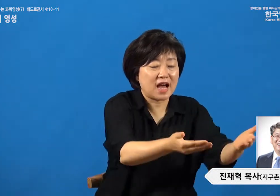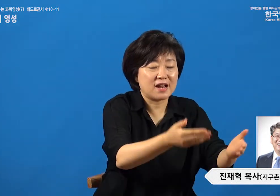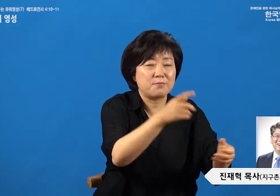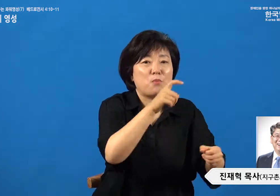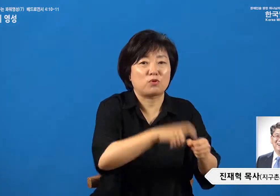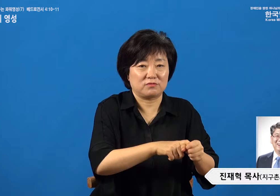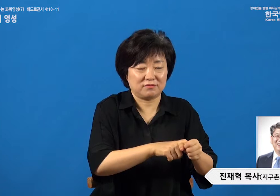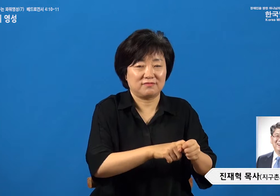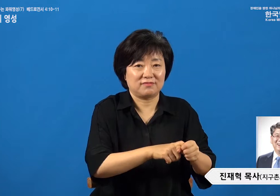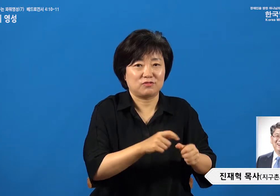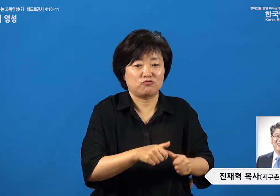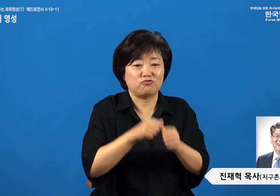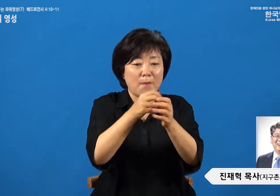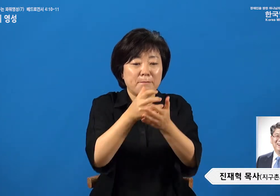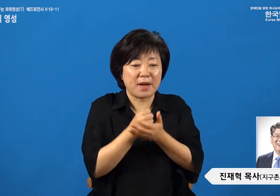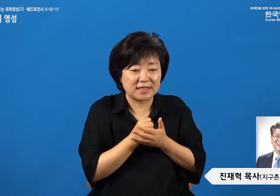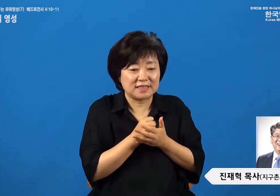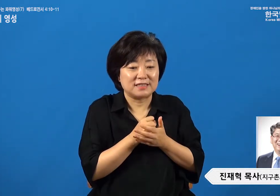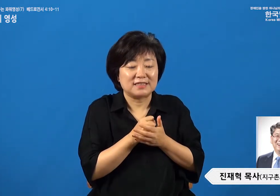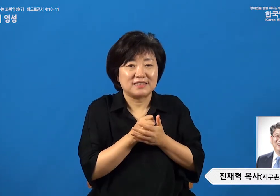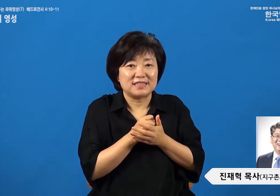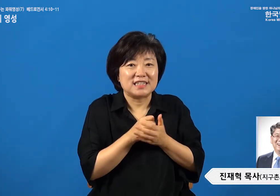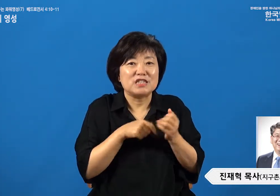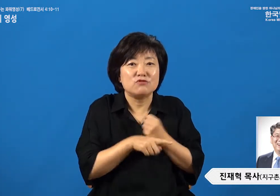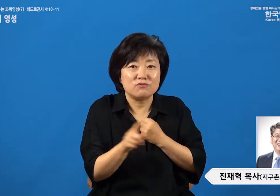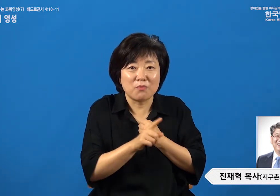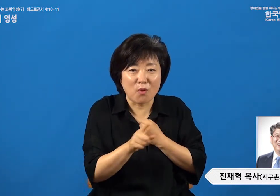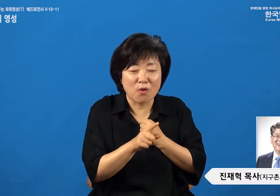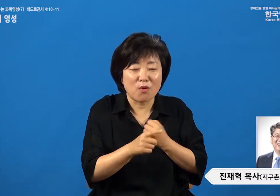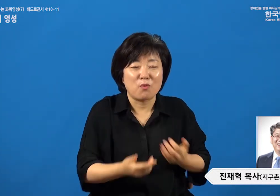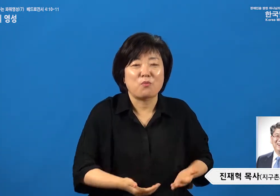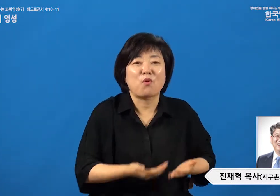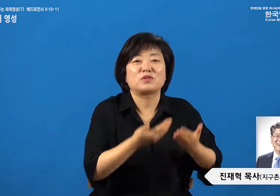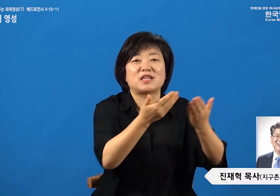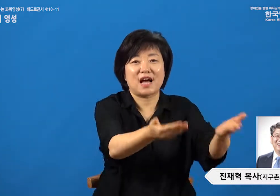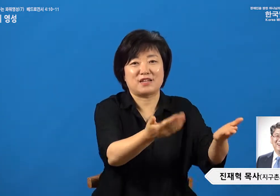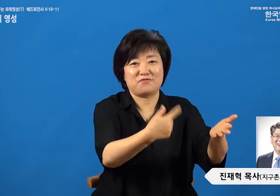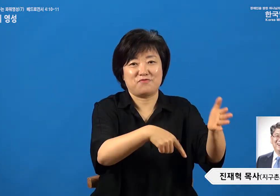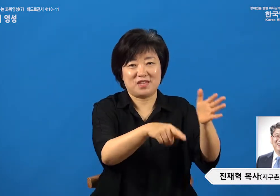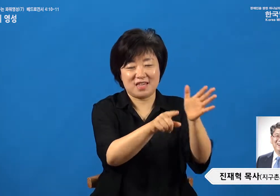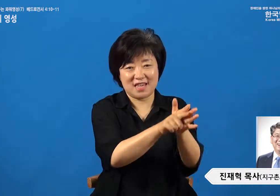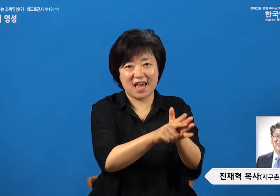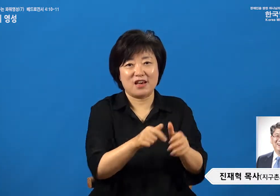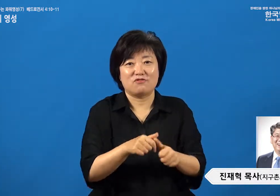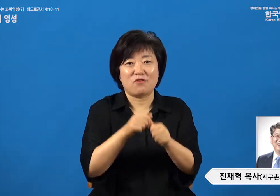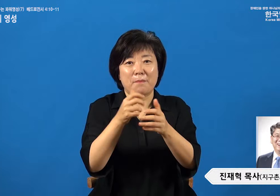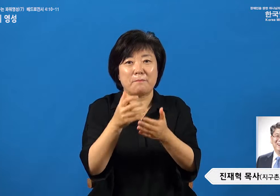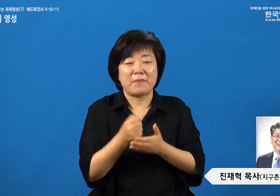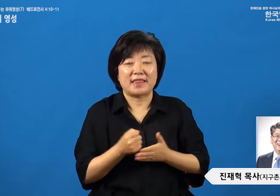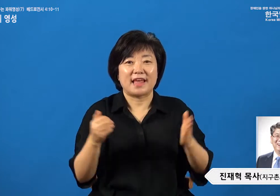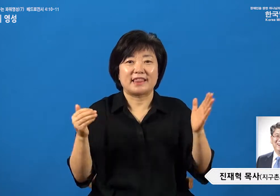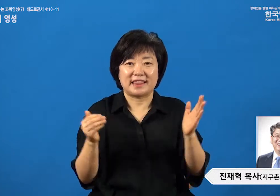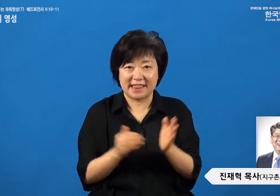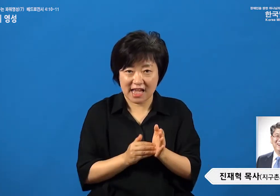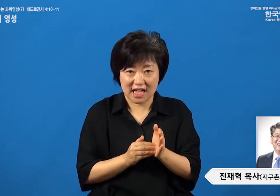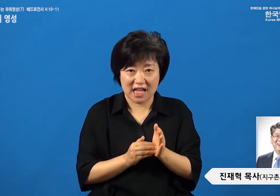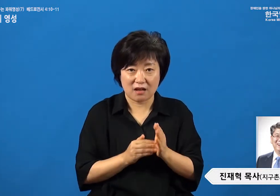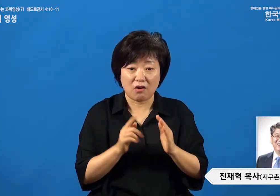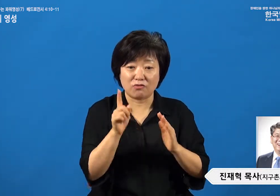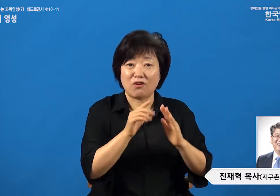받았다. 하나님의 은혜를 입은 자가 은혜의 여러 모양으로 나타나는 봉사의